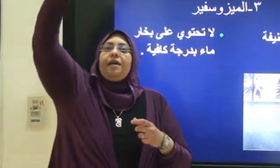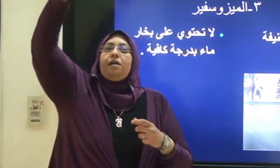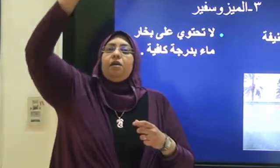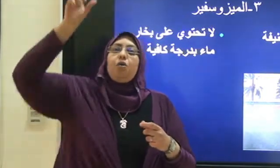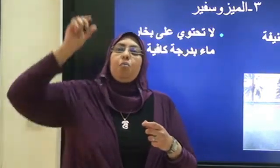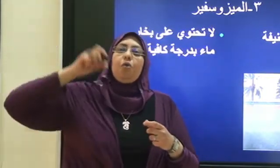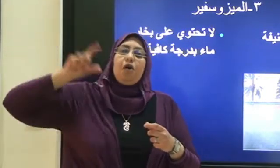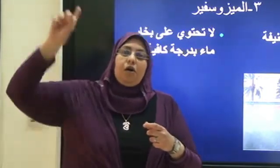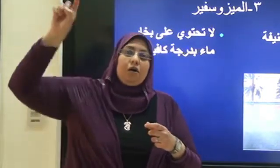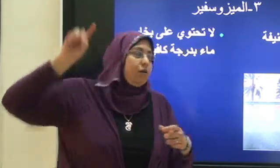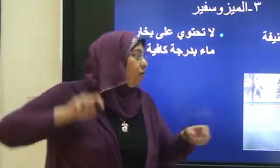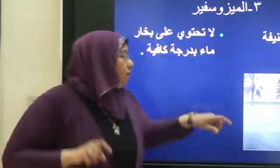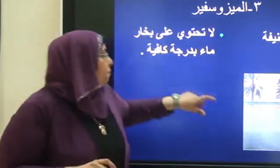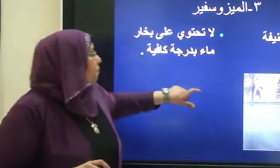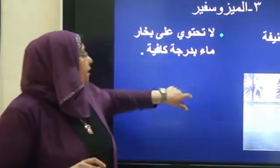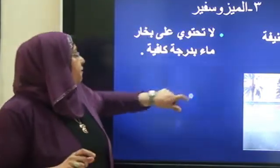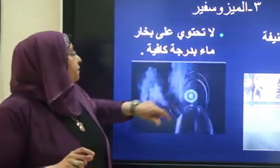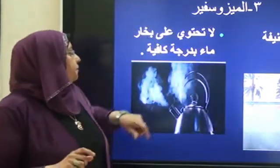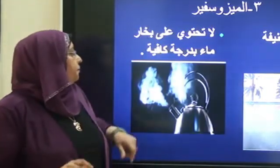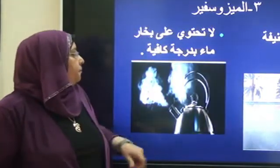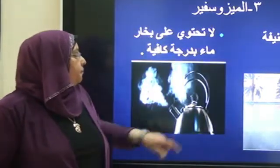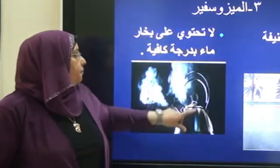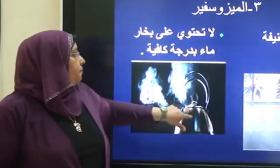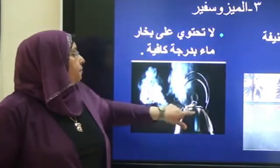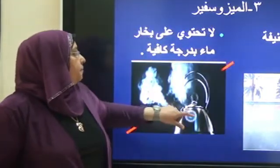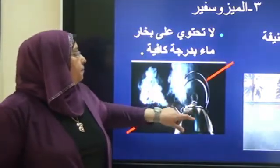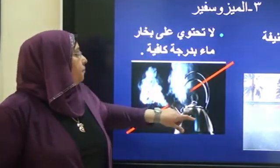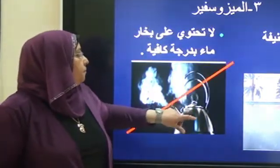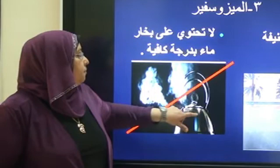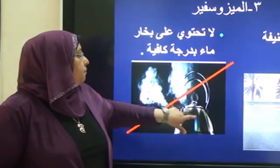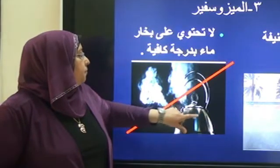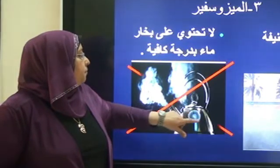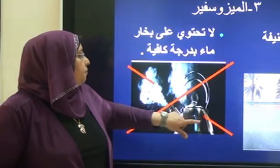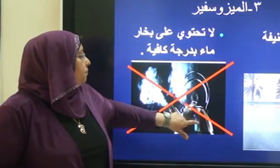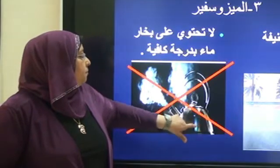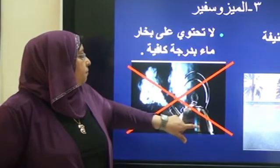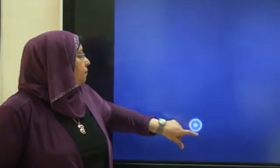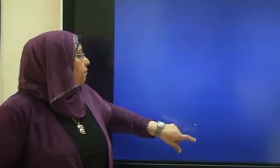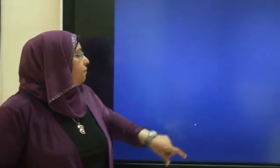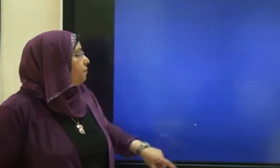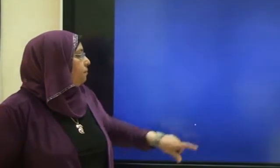أي بخار ميه.